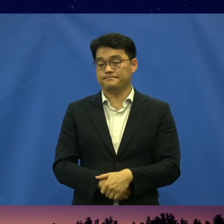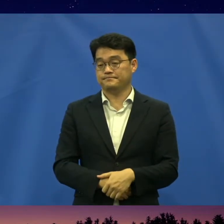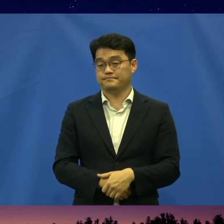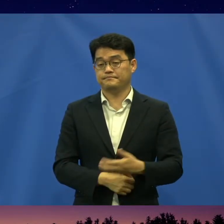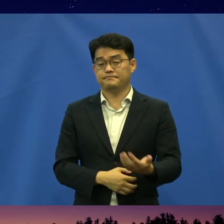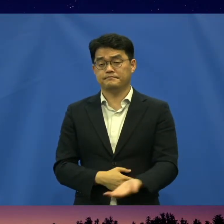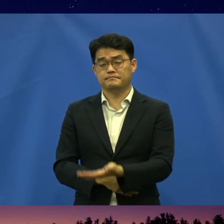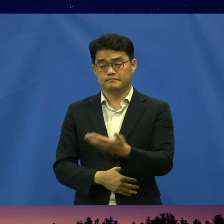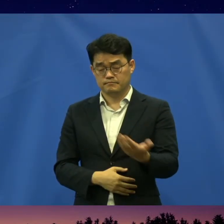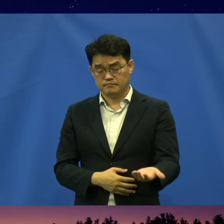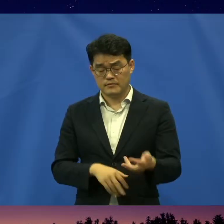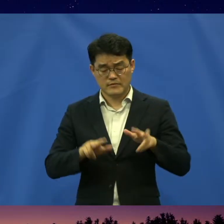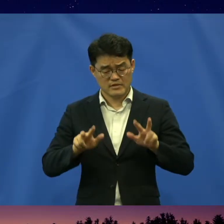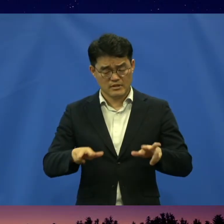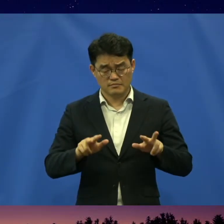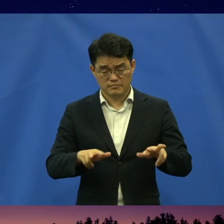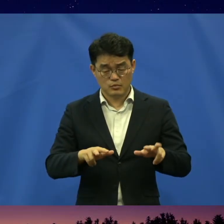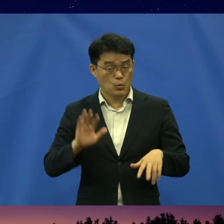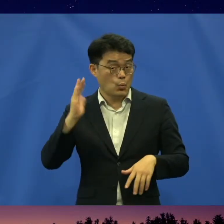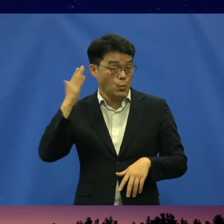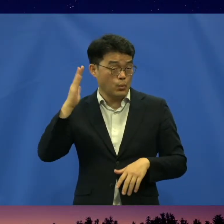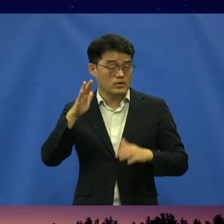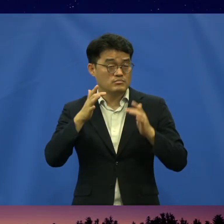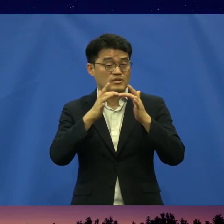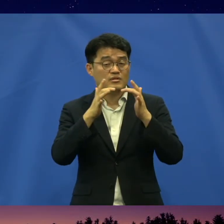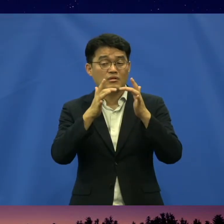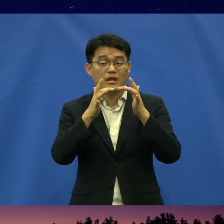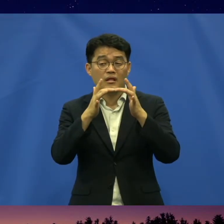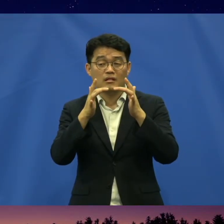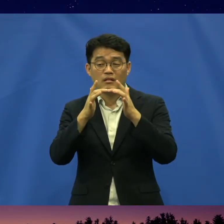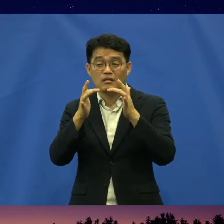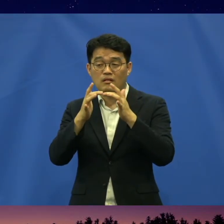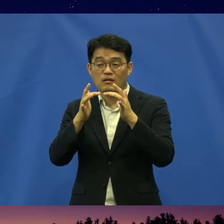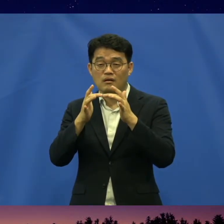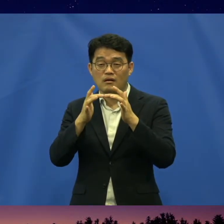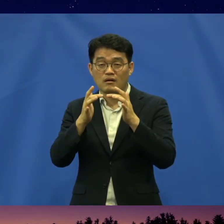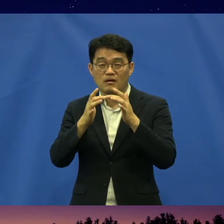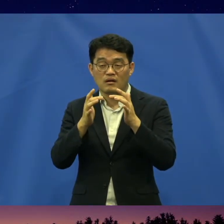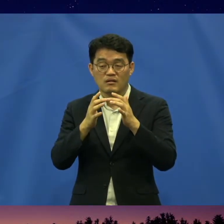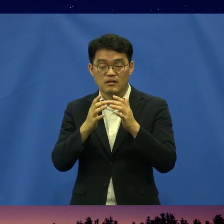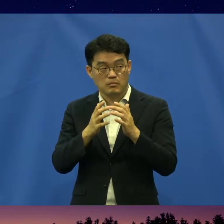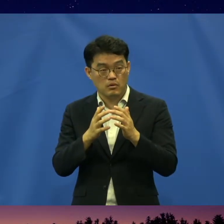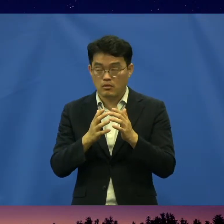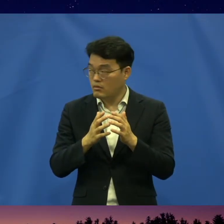여러분, 이게 점점 요즘은 여러분 인터넷이 뭐 그냥 뭐 1분도 안 걸리죠. 퍼뜨리려고 하면.